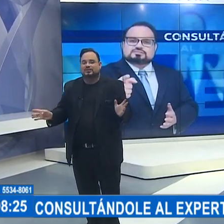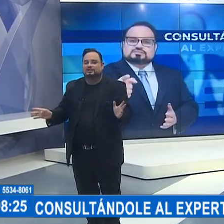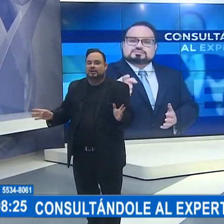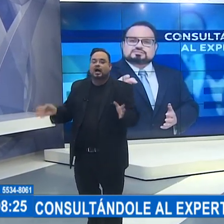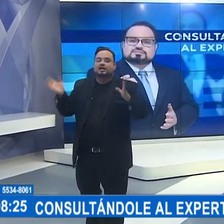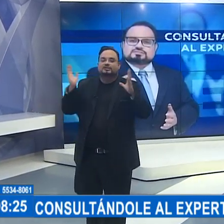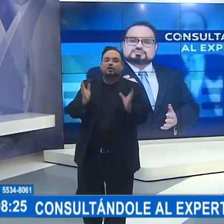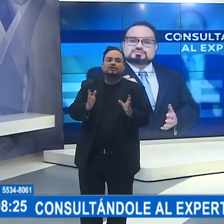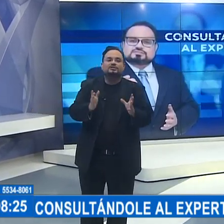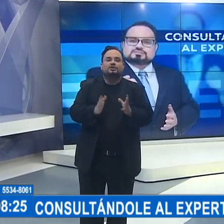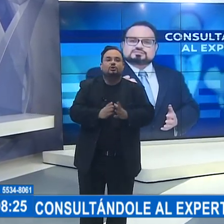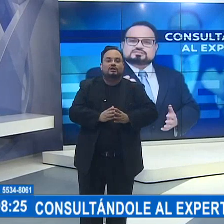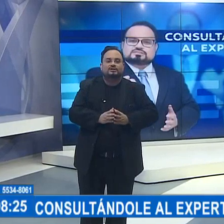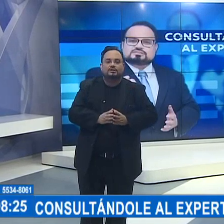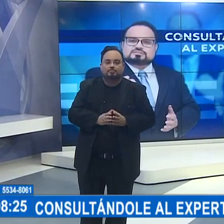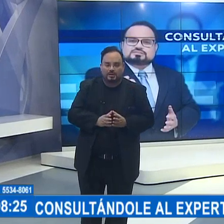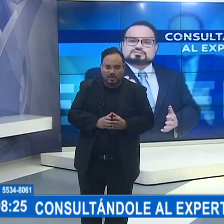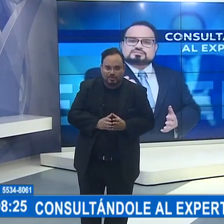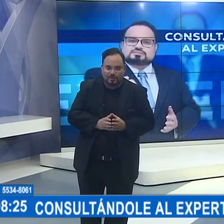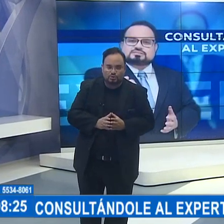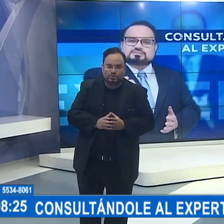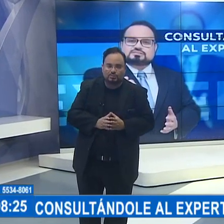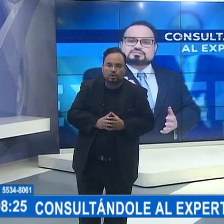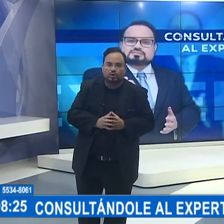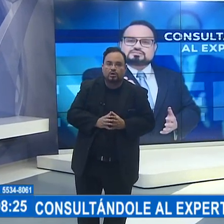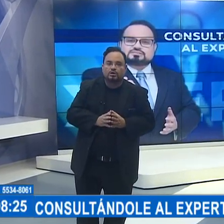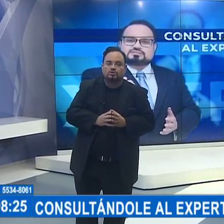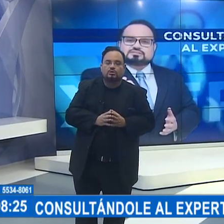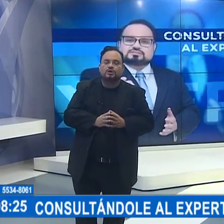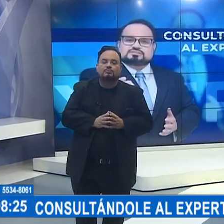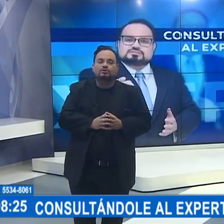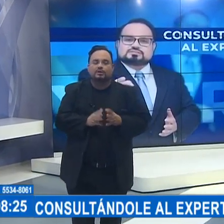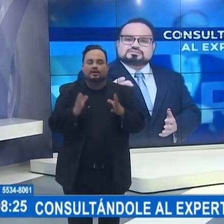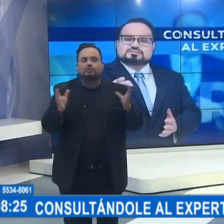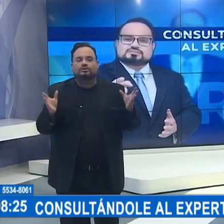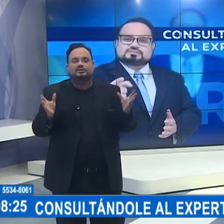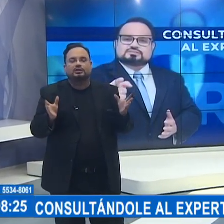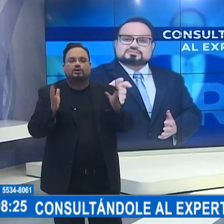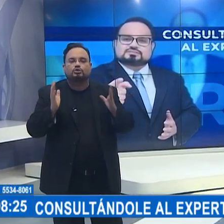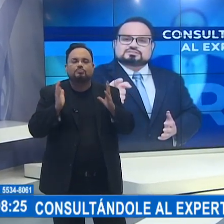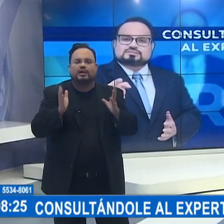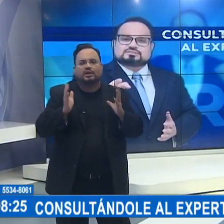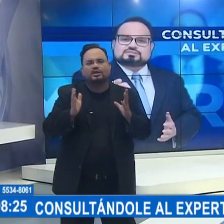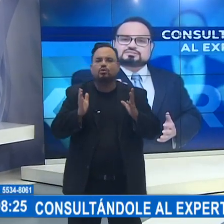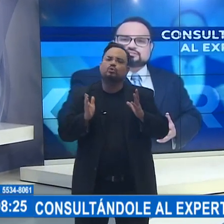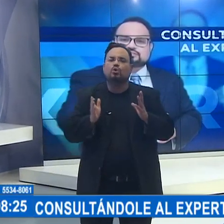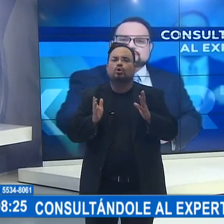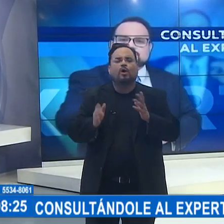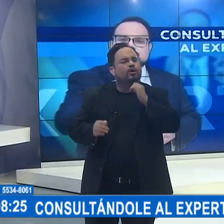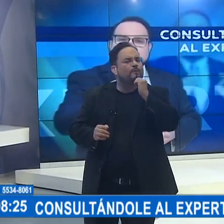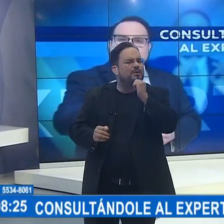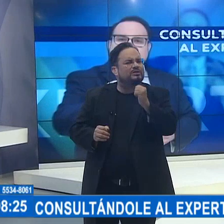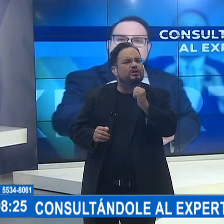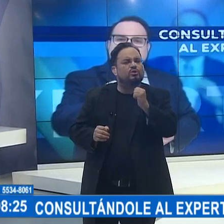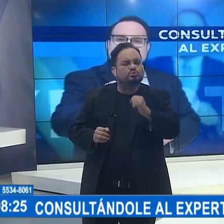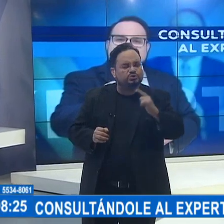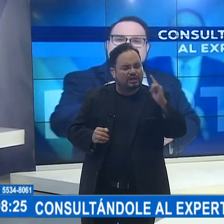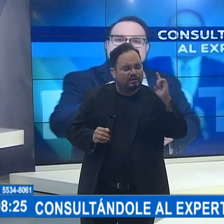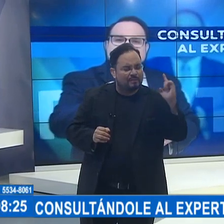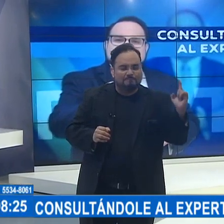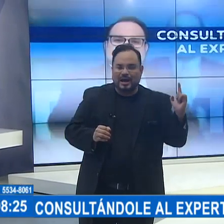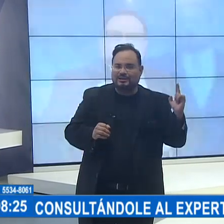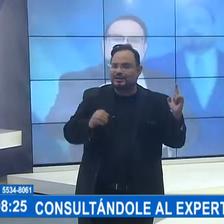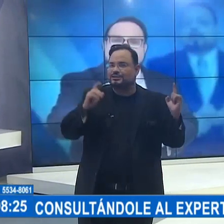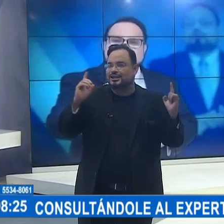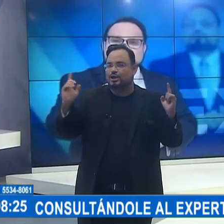mucha paciencia. Señoras y señores, para mí, para su servidor, Julio Talamonte, aquí en Noti7, es un verdadero honor compartir con